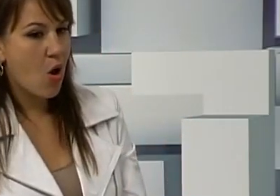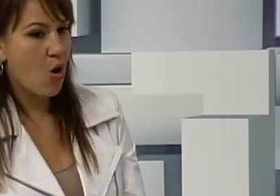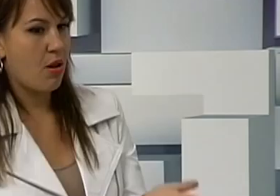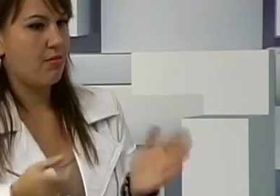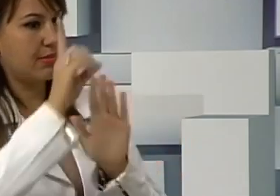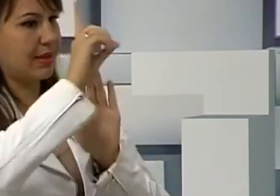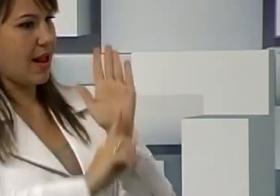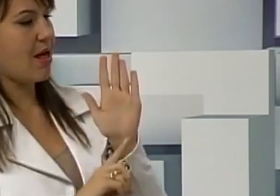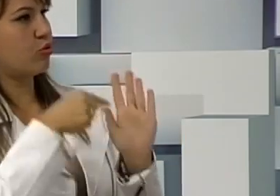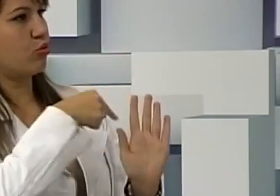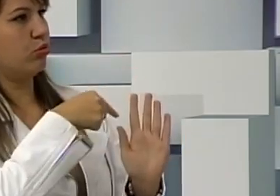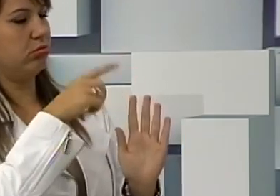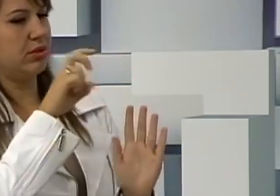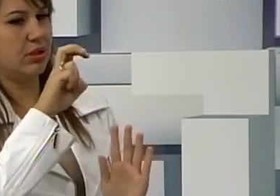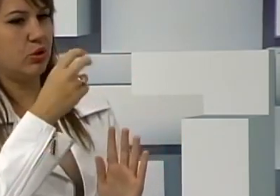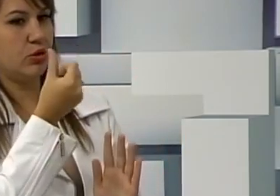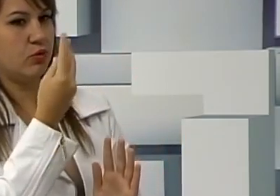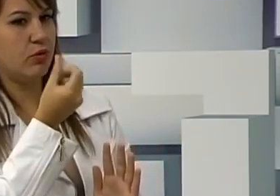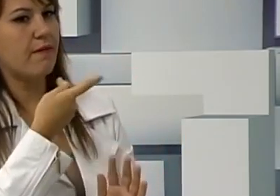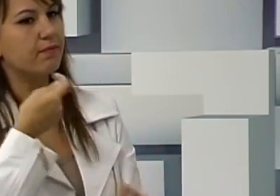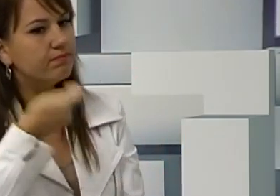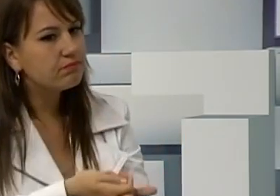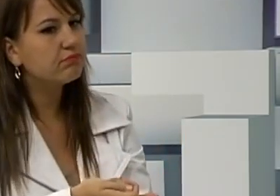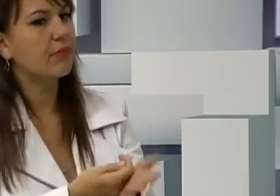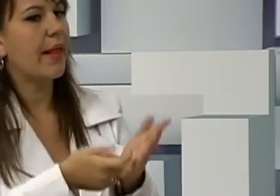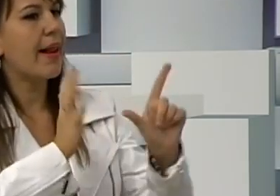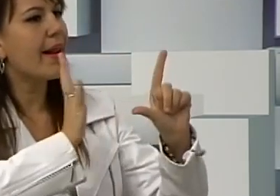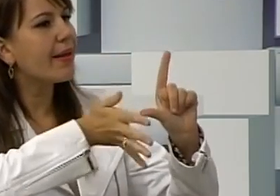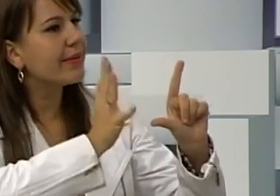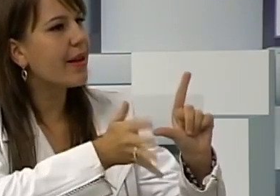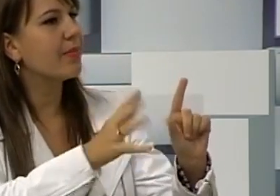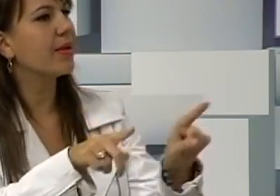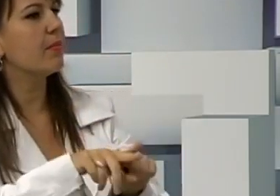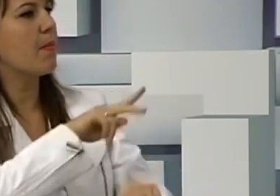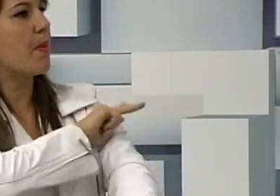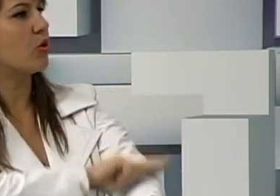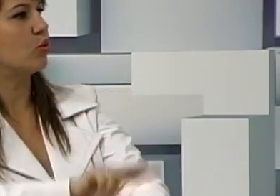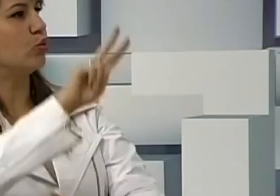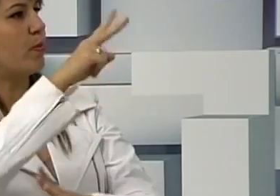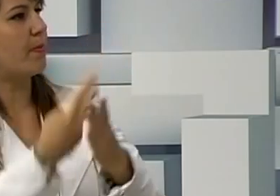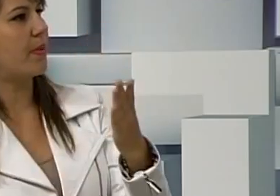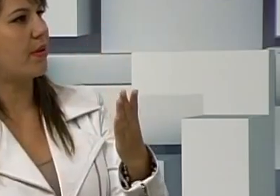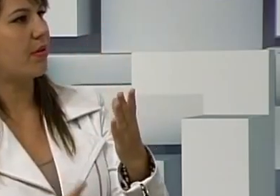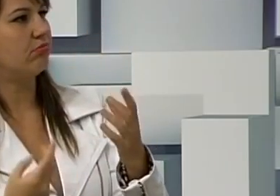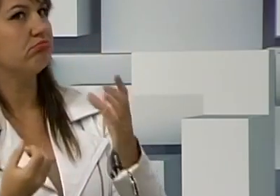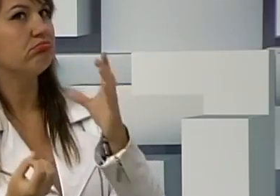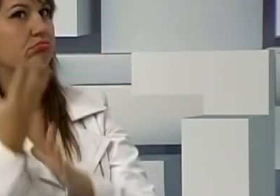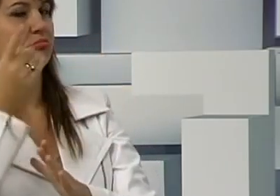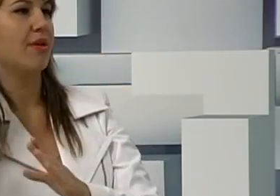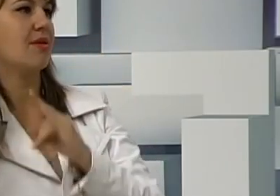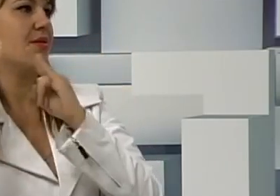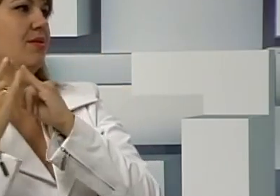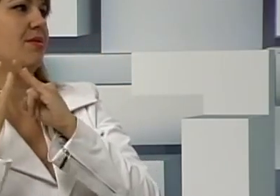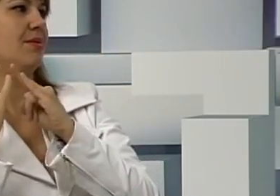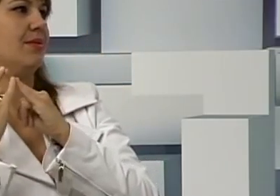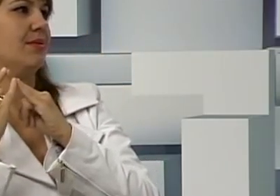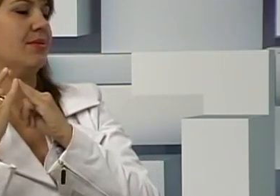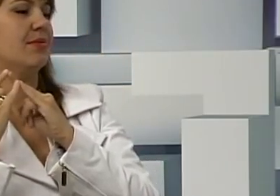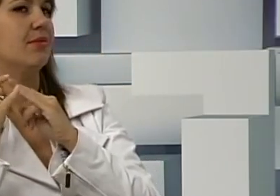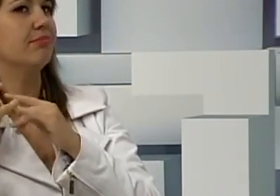conhecimento. Então, no decreto 5626, quando fala da obrigatoriedade, tanto do curso de